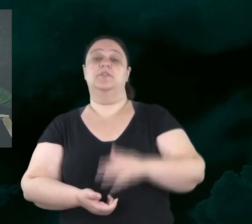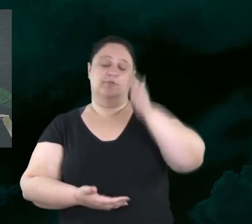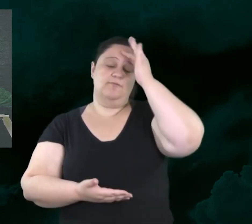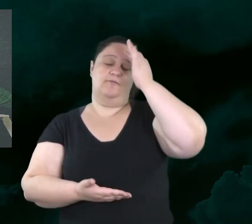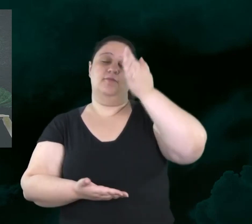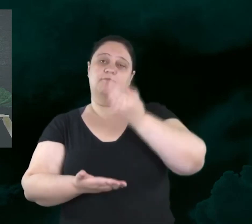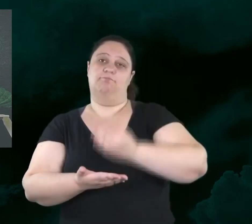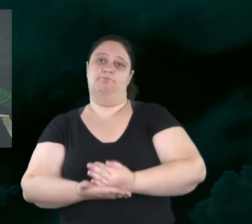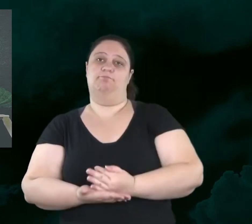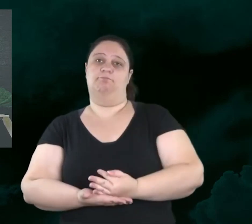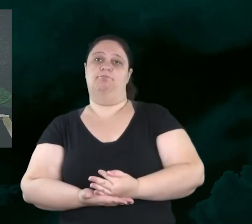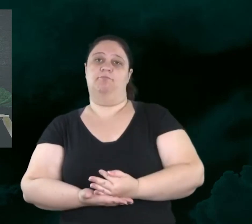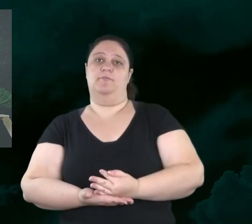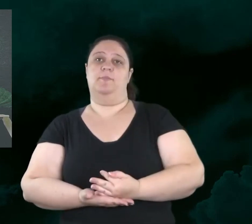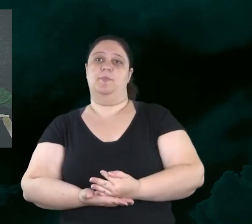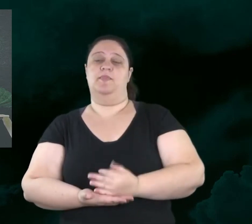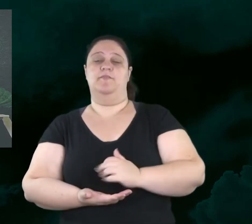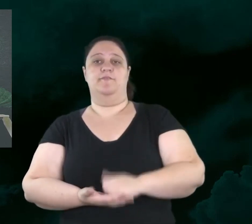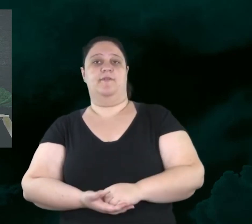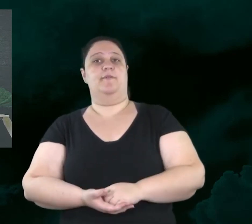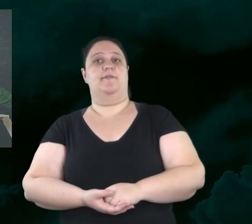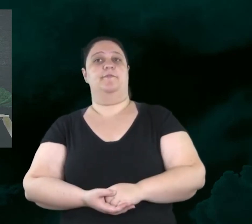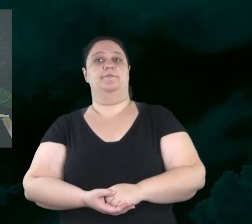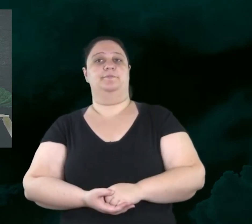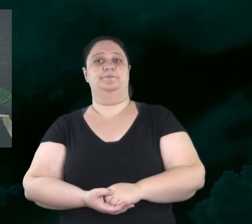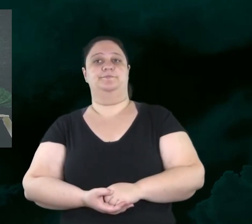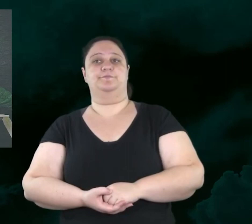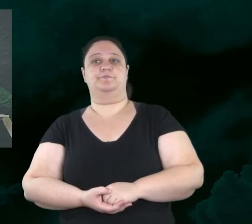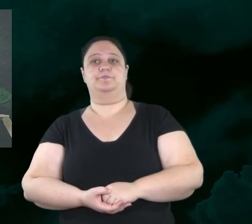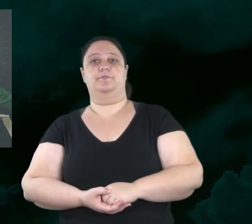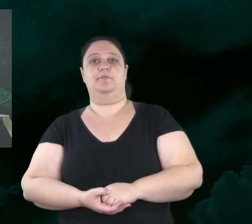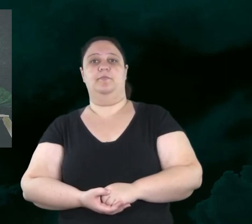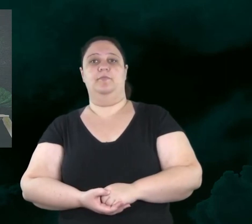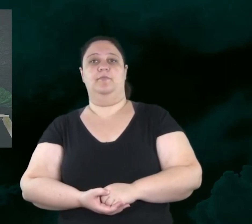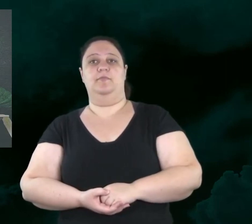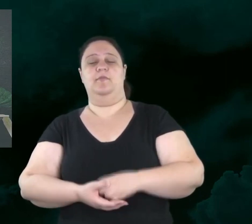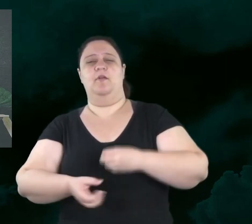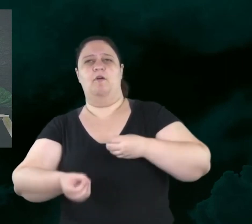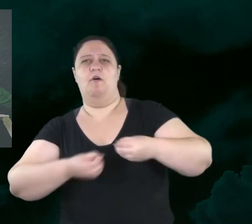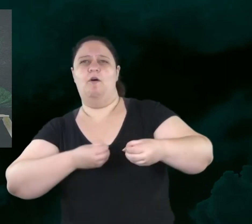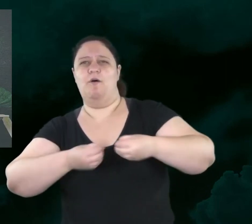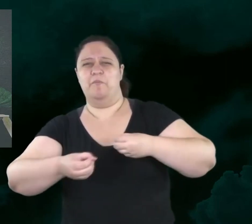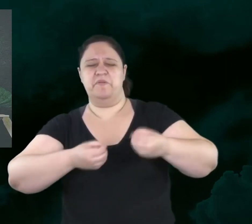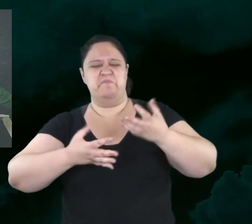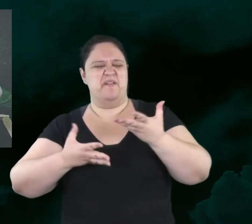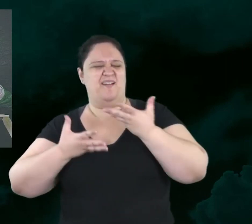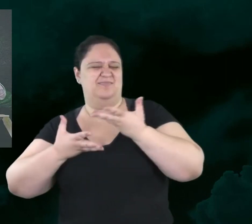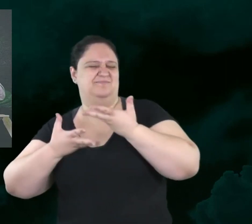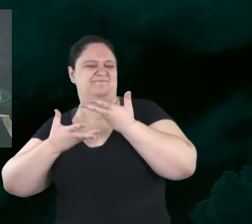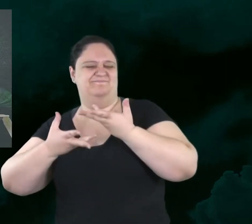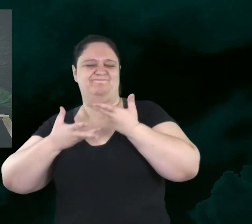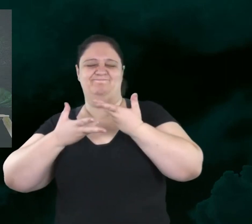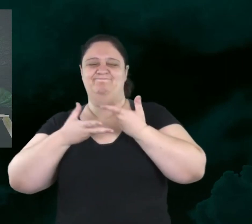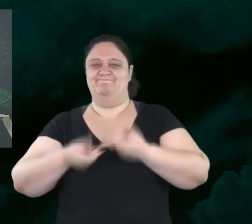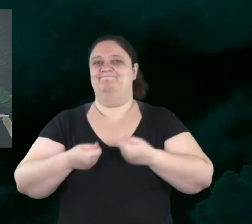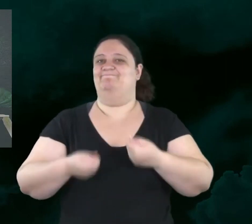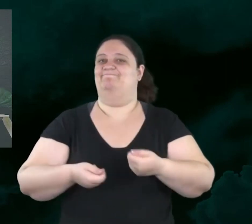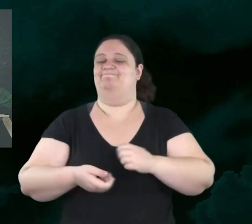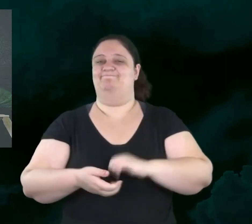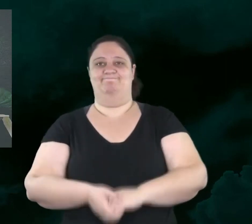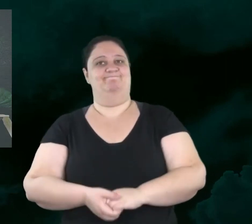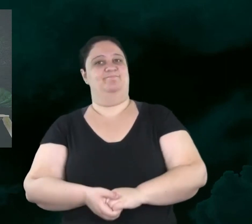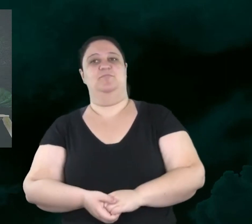fé que opera, essa fé, né, que tem a sua obra maravilhosa para mudar a vida do